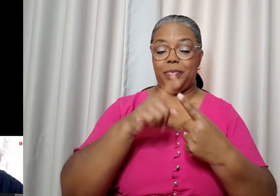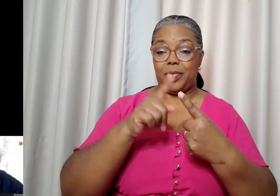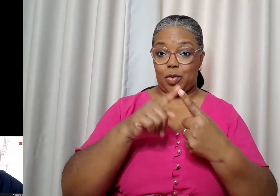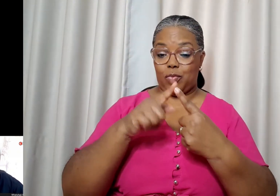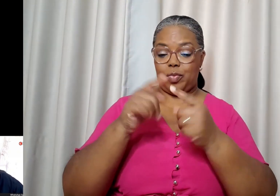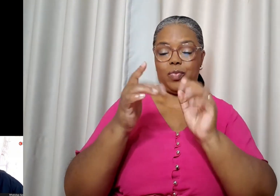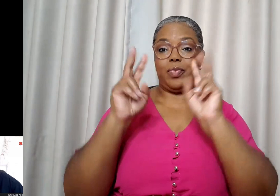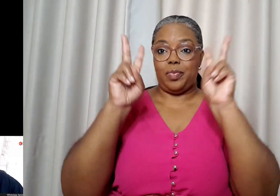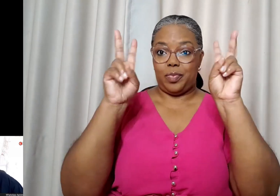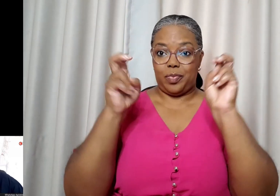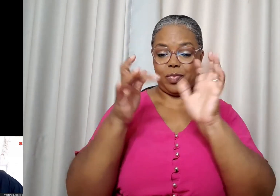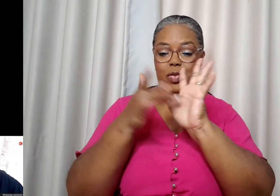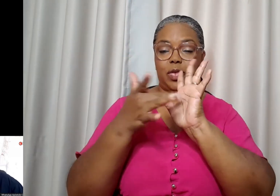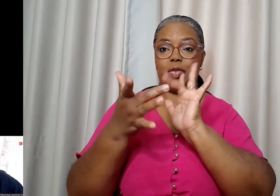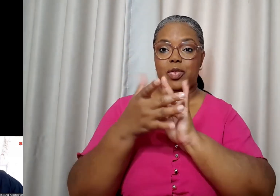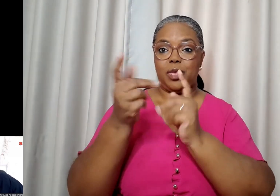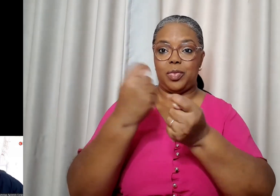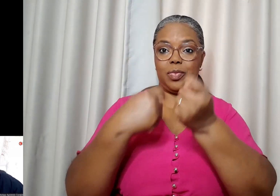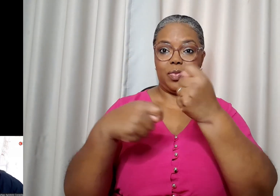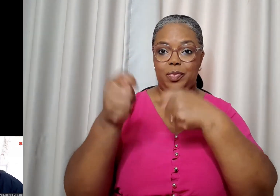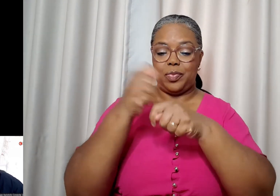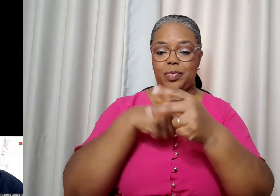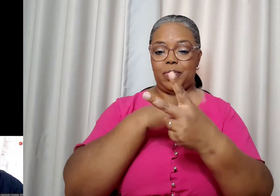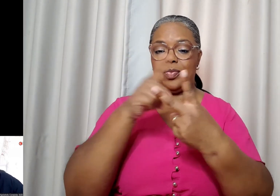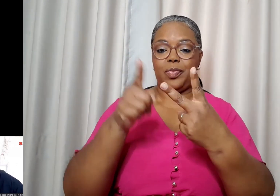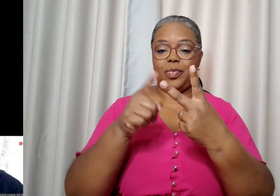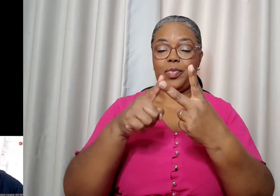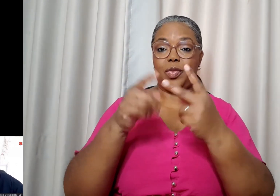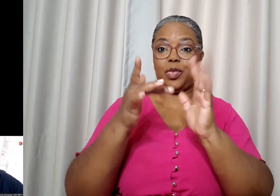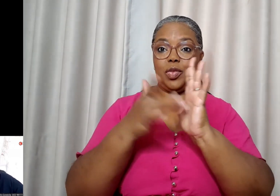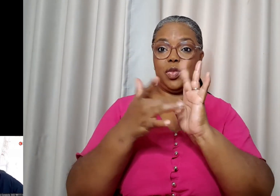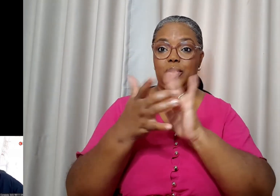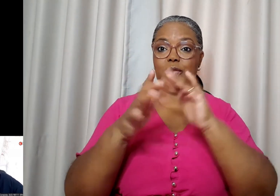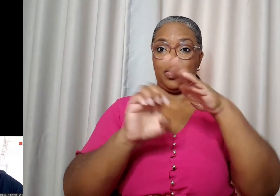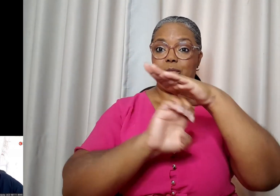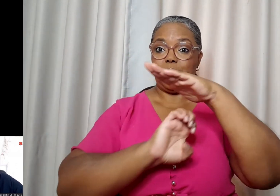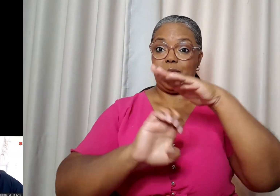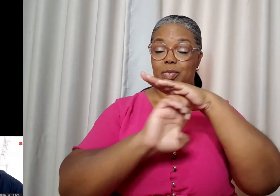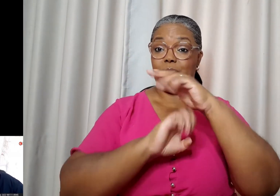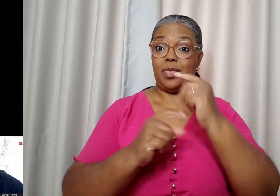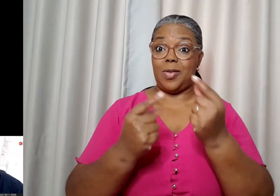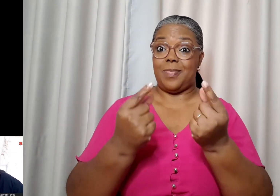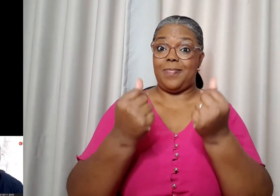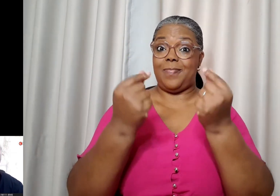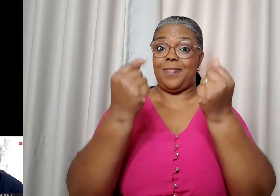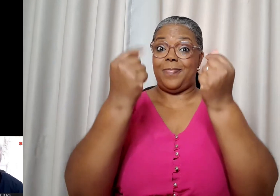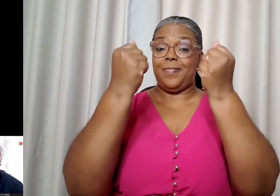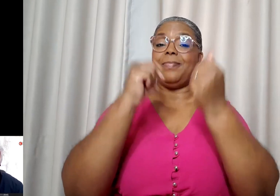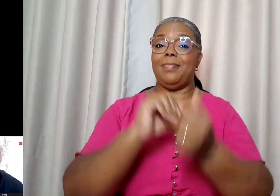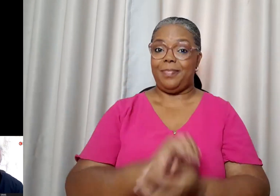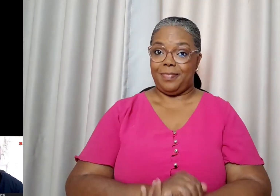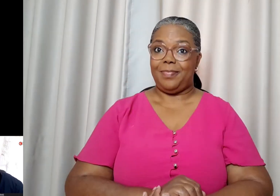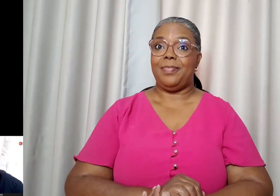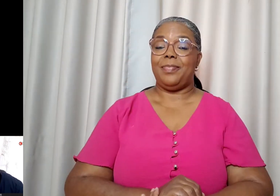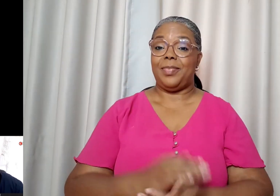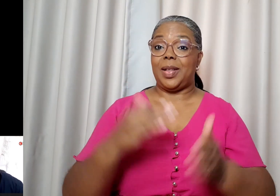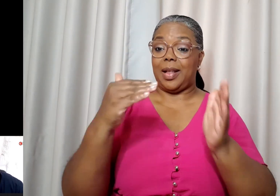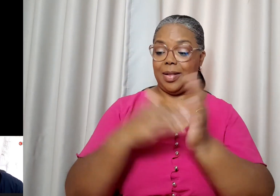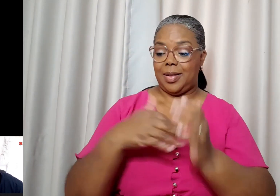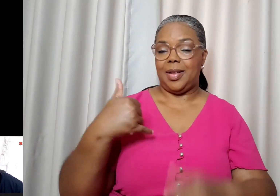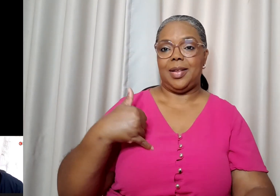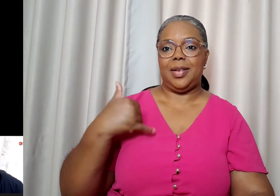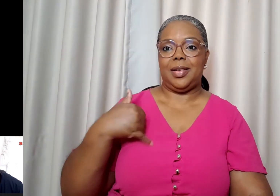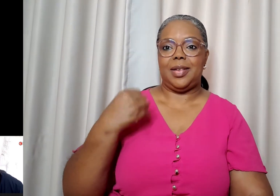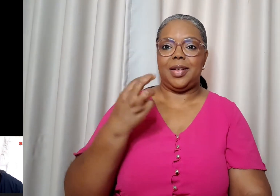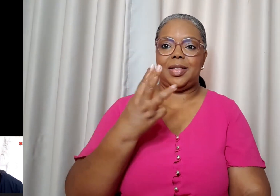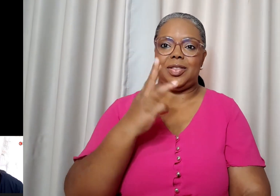e Jesus, o empreendedor lucrativo, porque até os 30 anos ele levou a sua